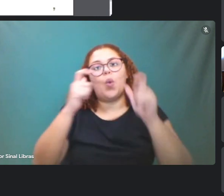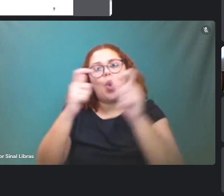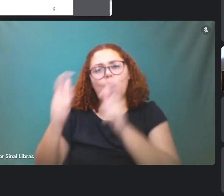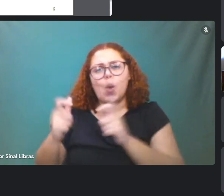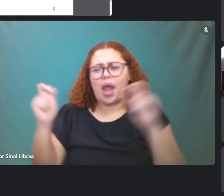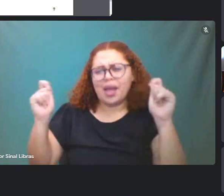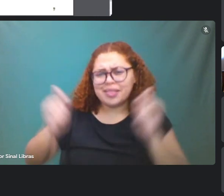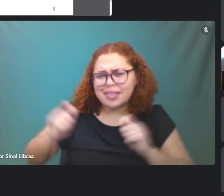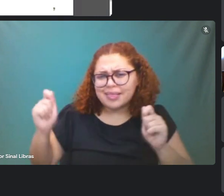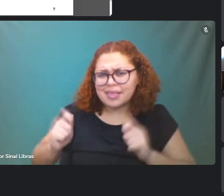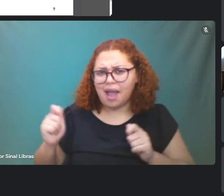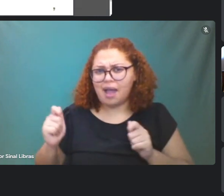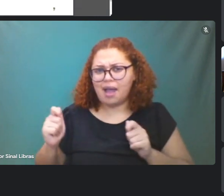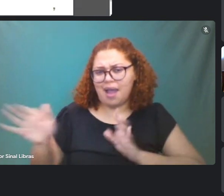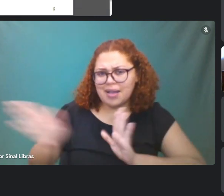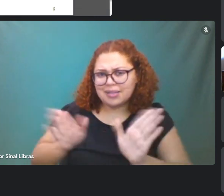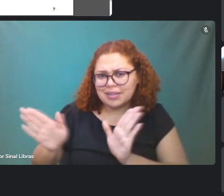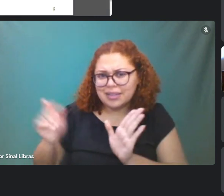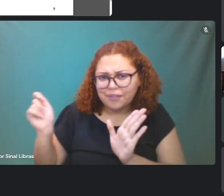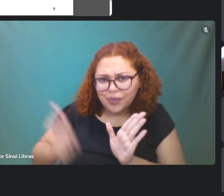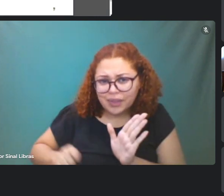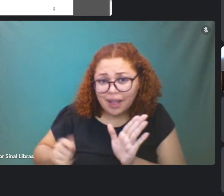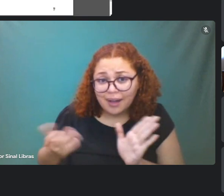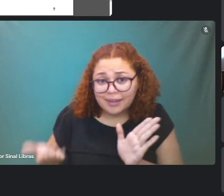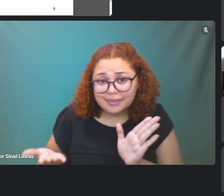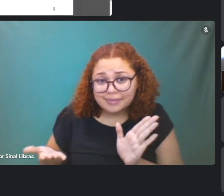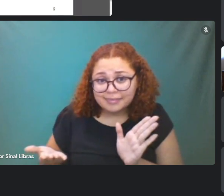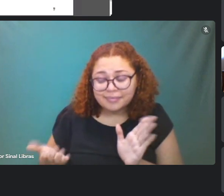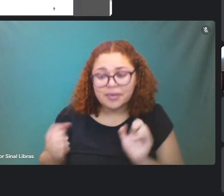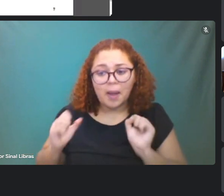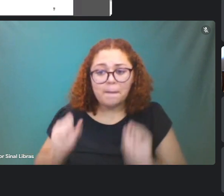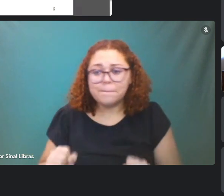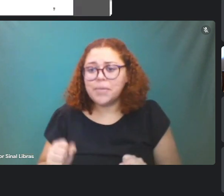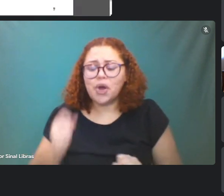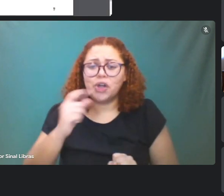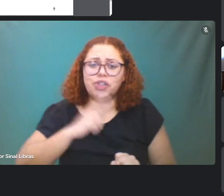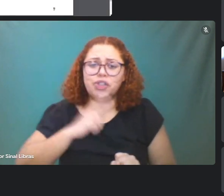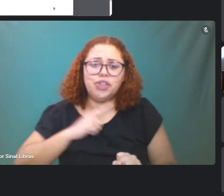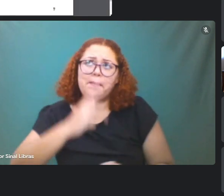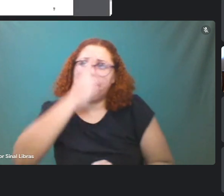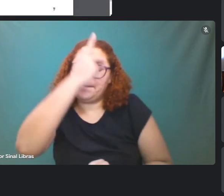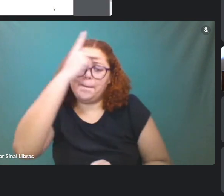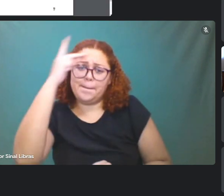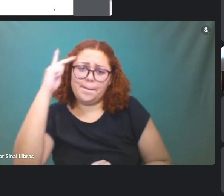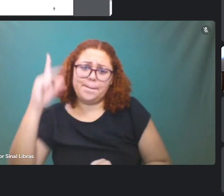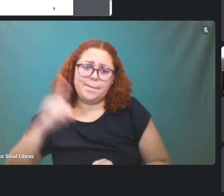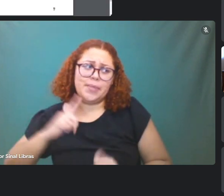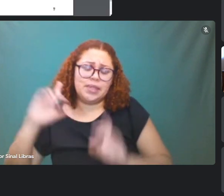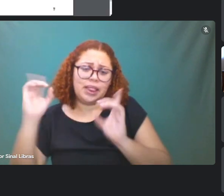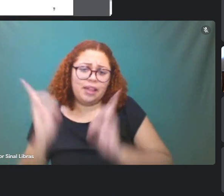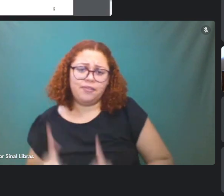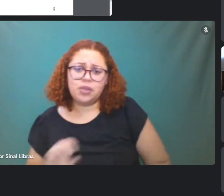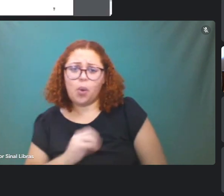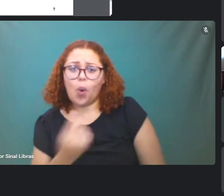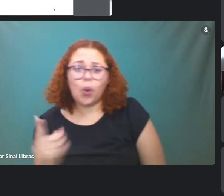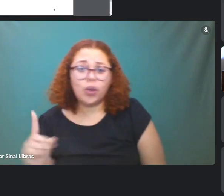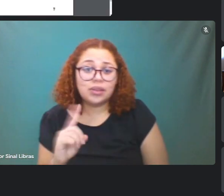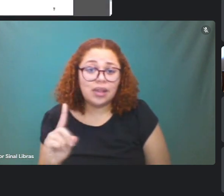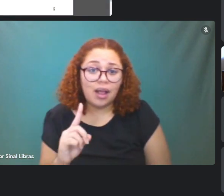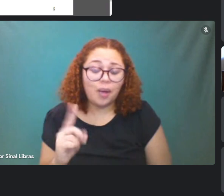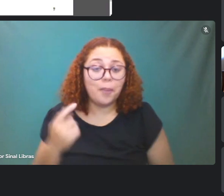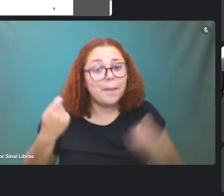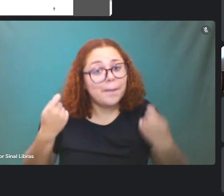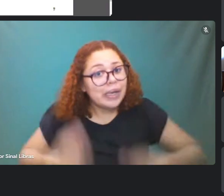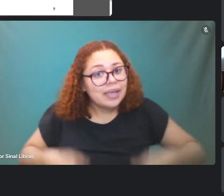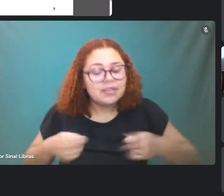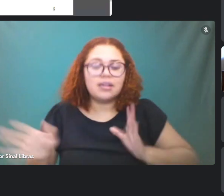cultural, seja atração cultural que envolva pessoa com deficiência ou qualquer outra atração cultural da Paulo Gustavo, o ideal é que ela tenha